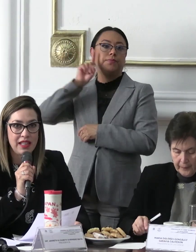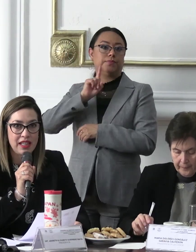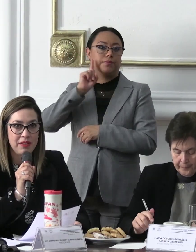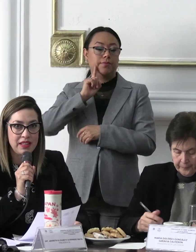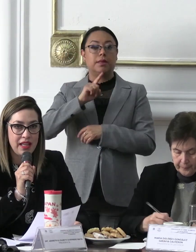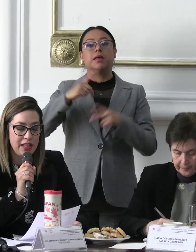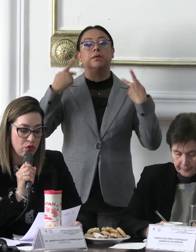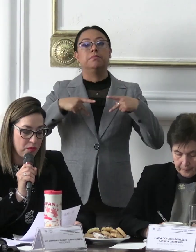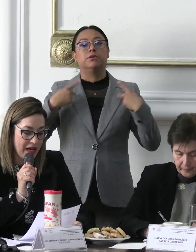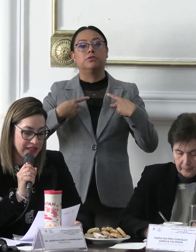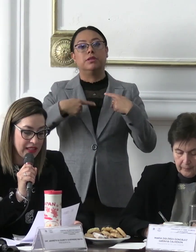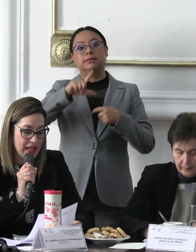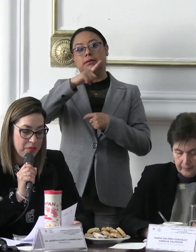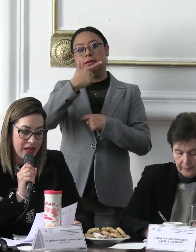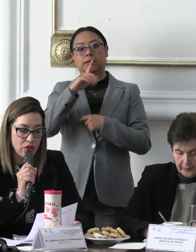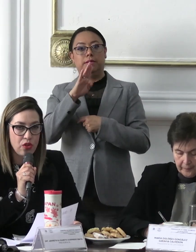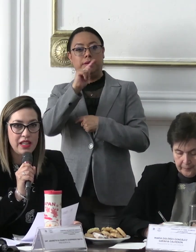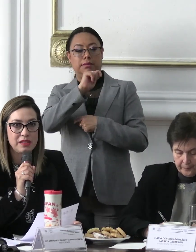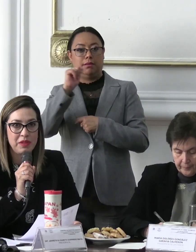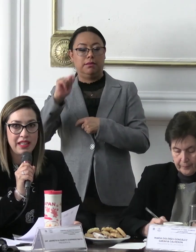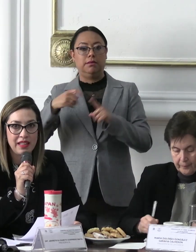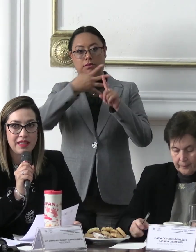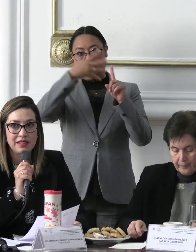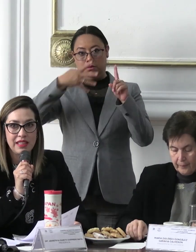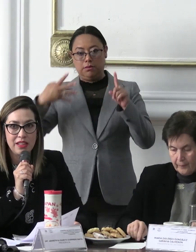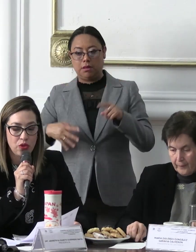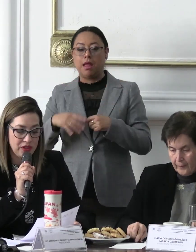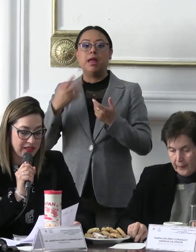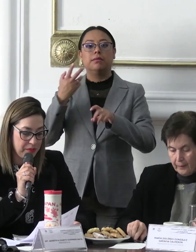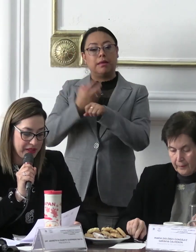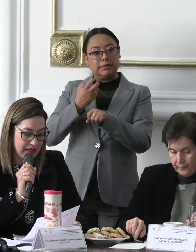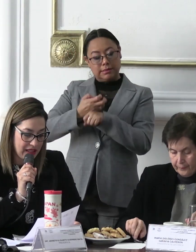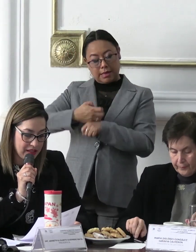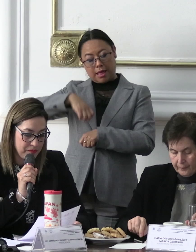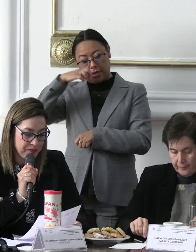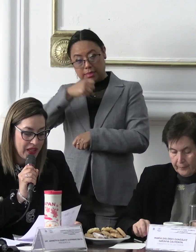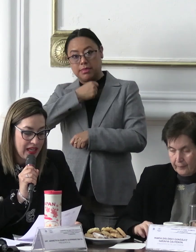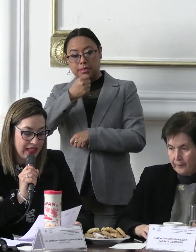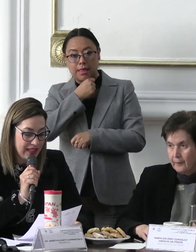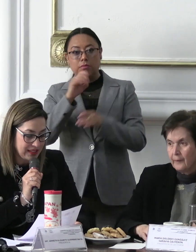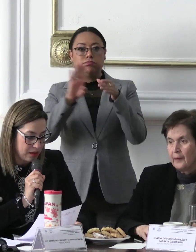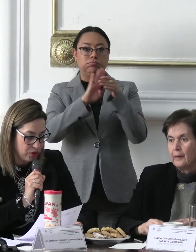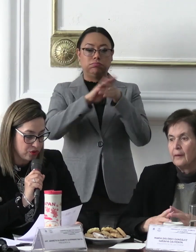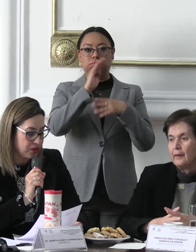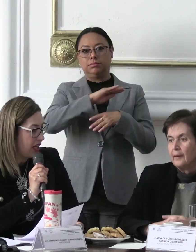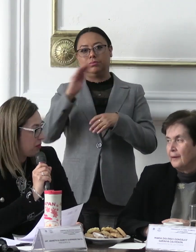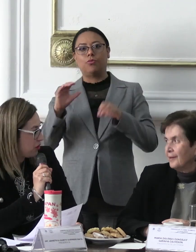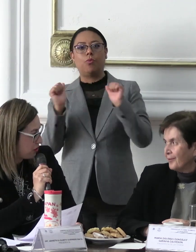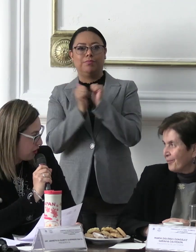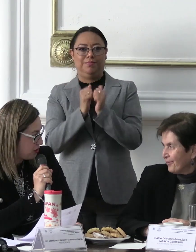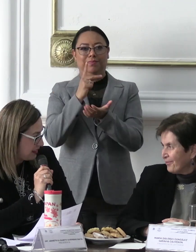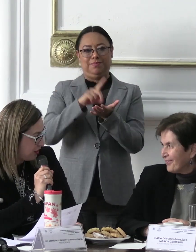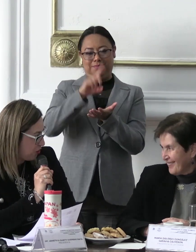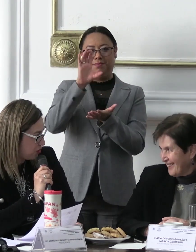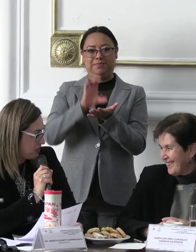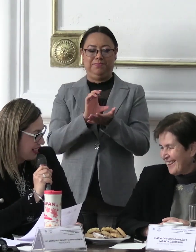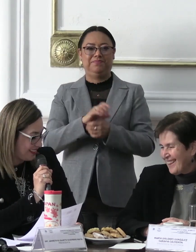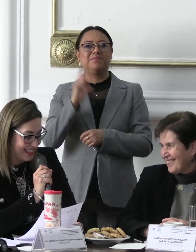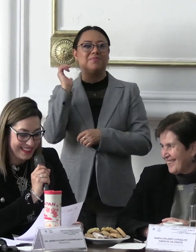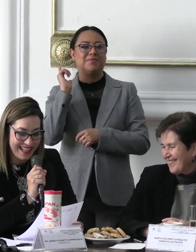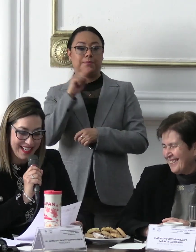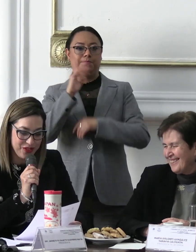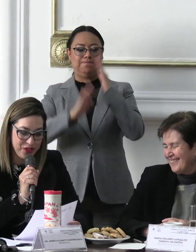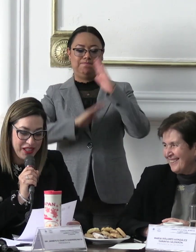personas LGBTIQ+, mayores, migrantes y con discapacidad. Le deseamos el mayor de los éxitos